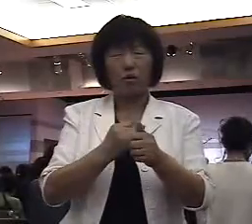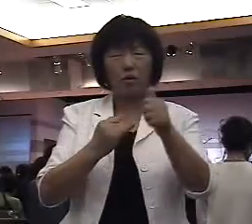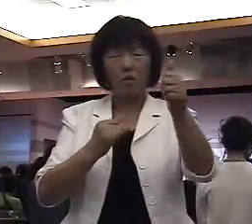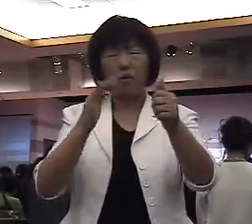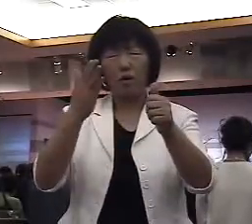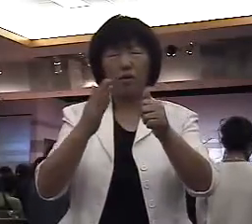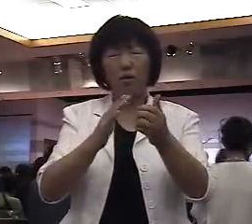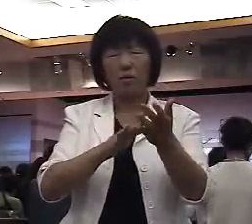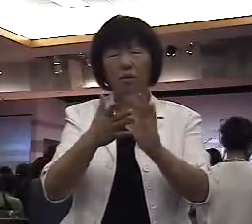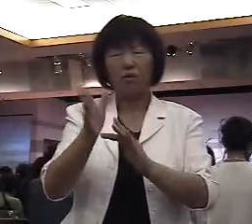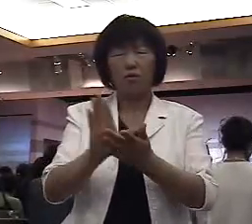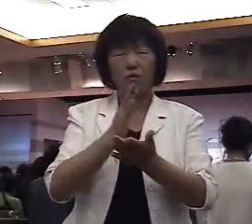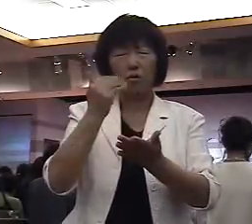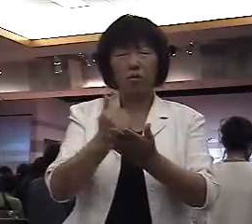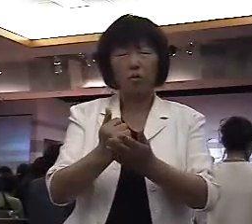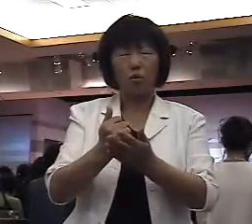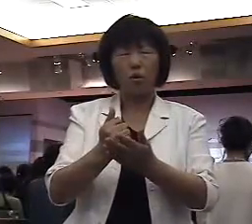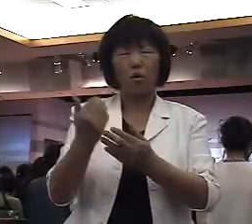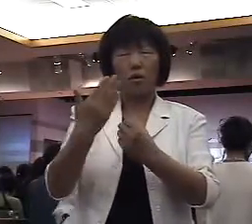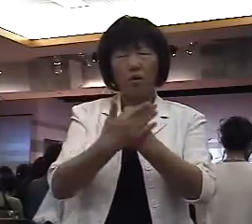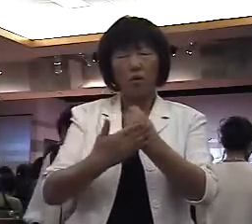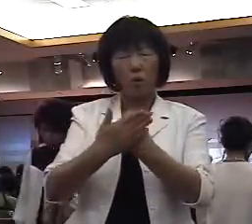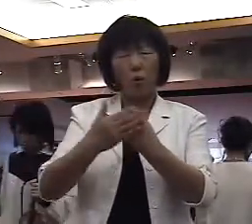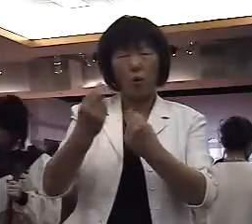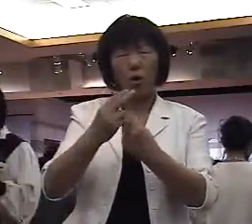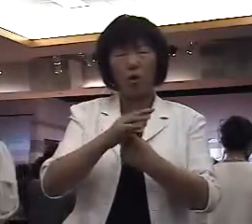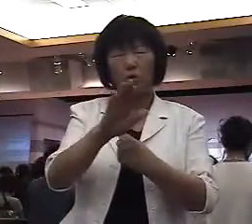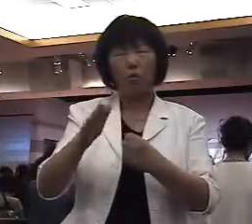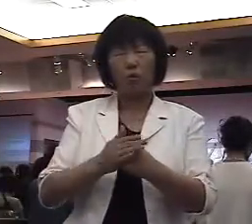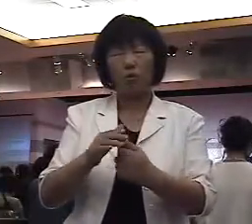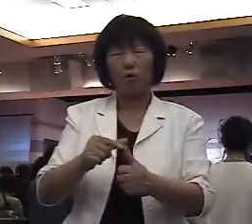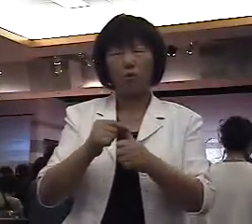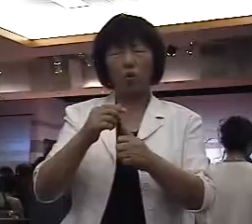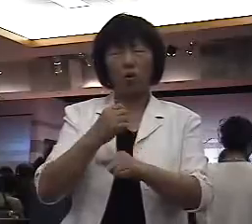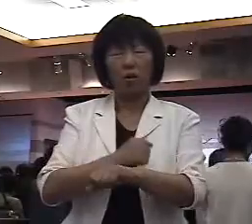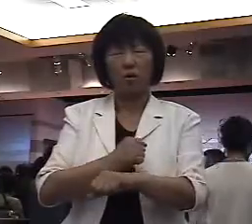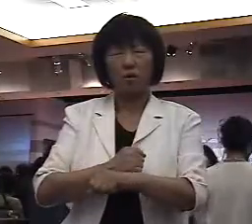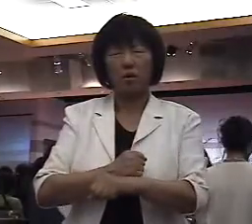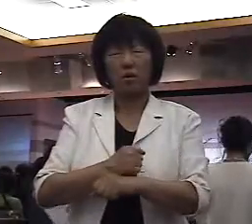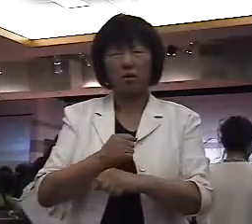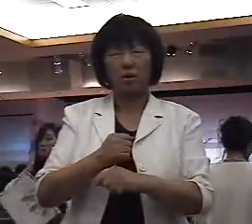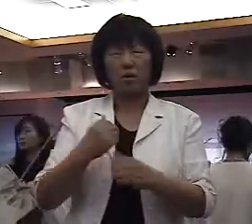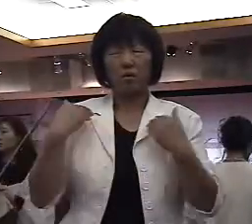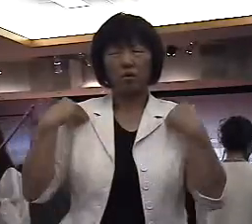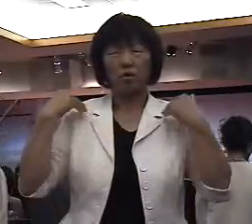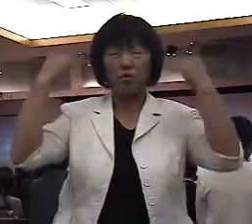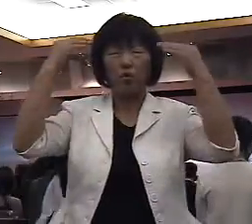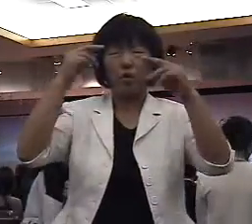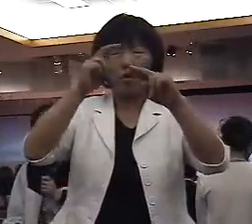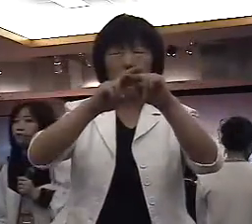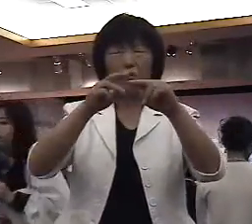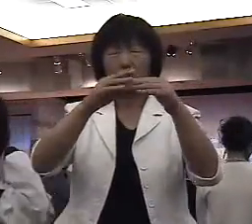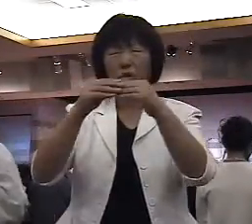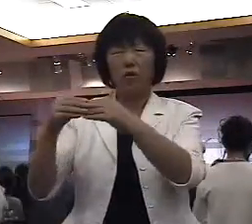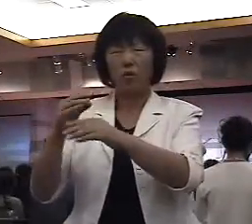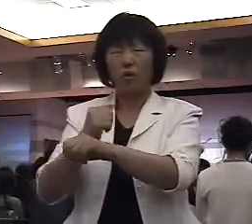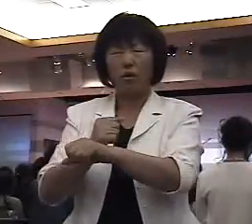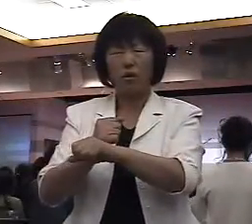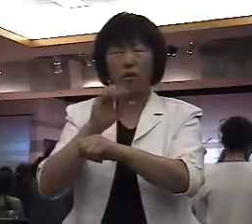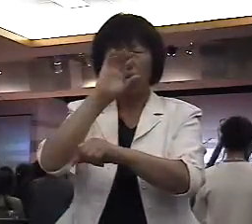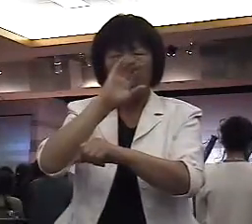되신 예수 그리스도의 은혜와 우리를 구원하시고 성숙한 자리로 인도하시기